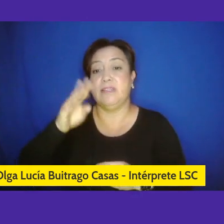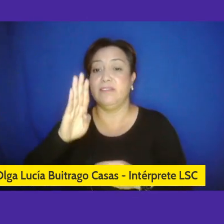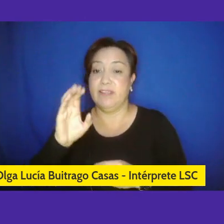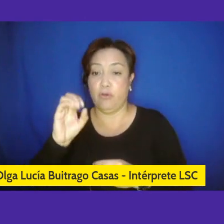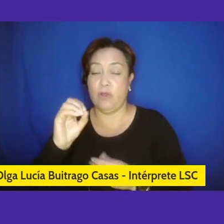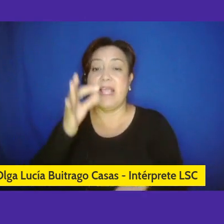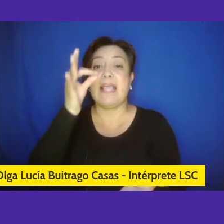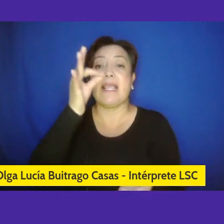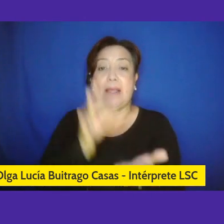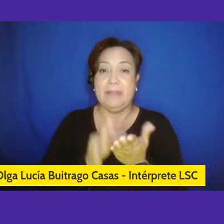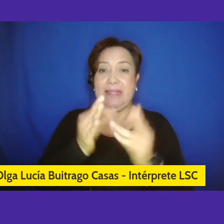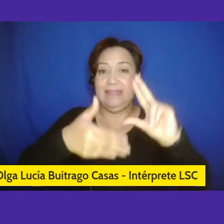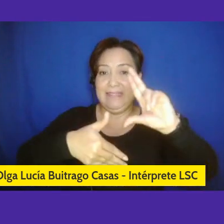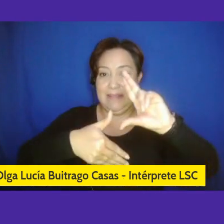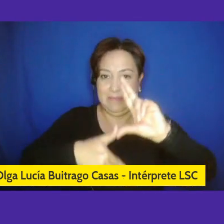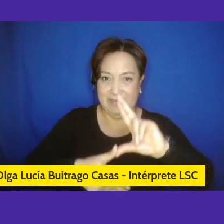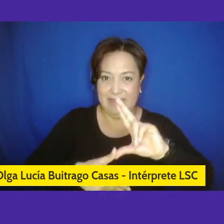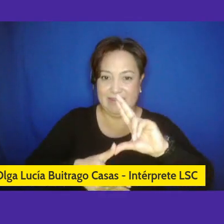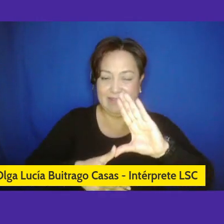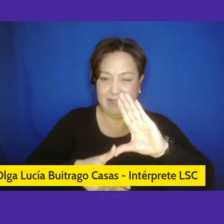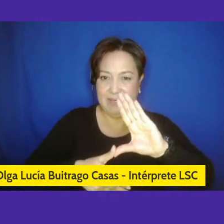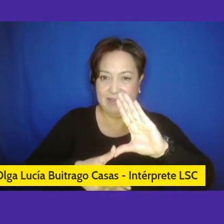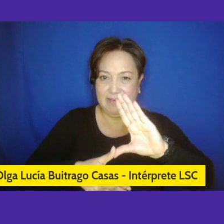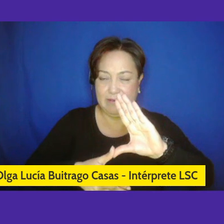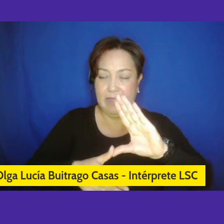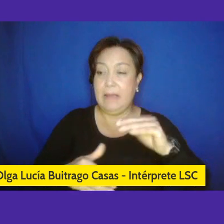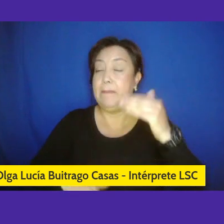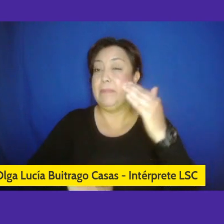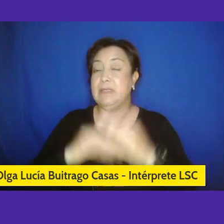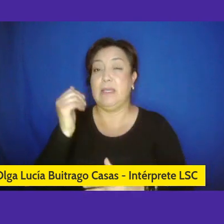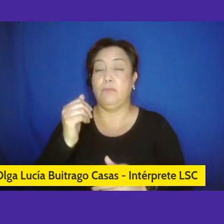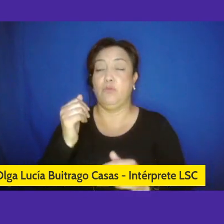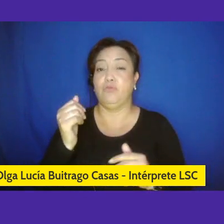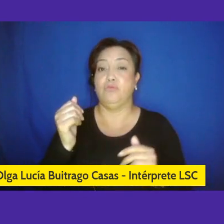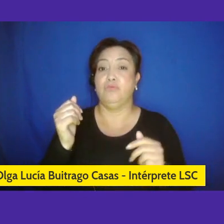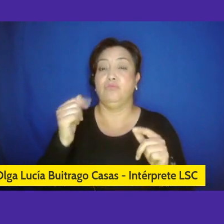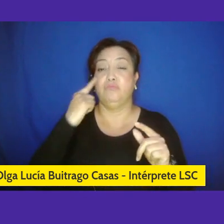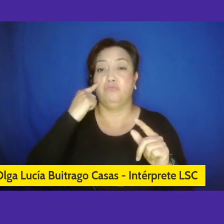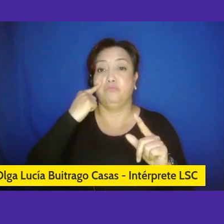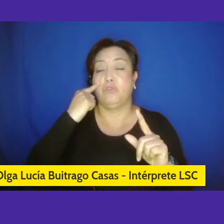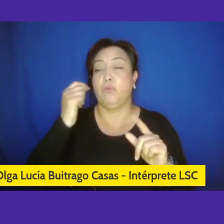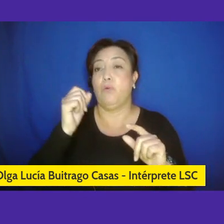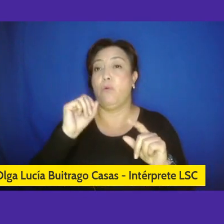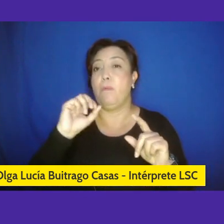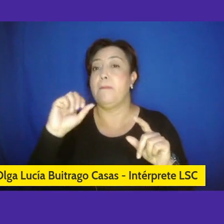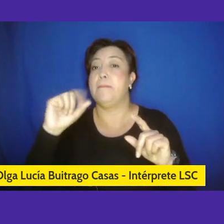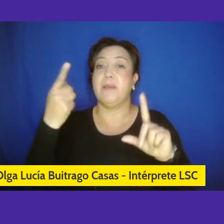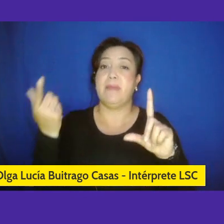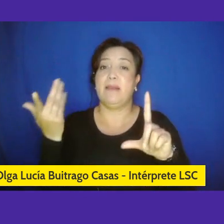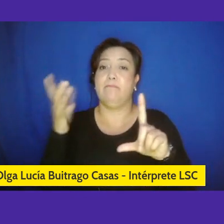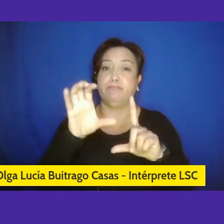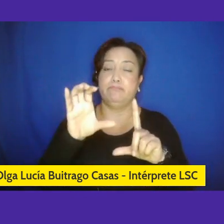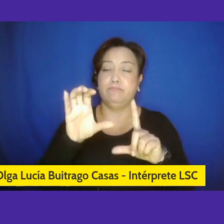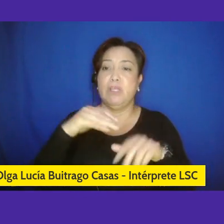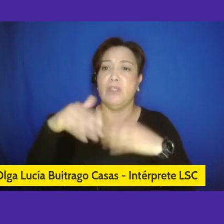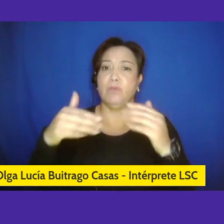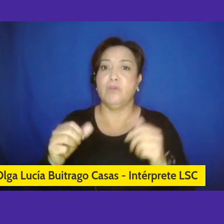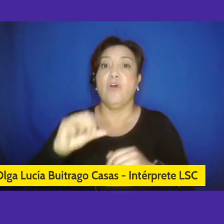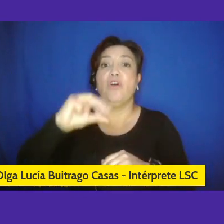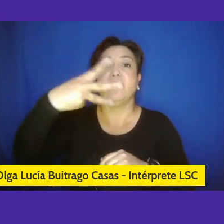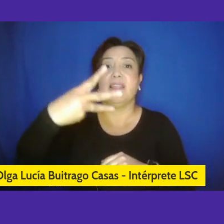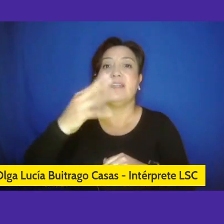arrancamos presentando un primer episodio y terminamos haciendo 3 temporadas. Que eso quiere decir que hay un